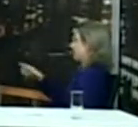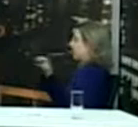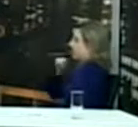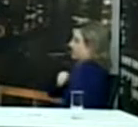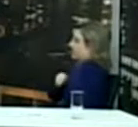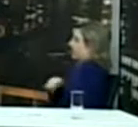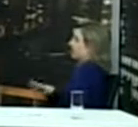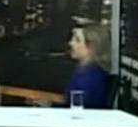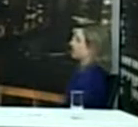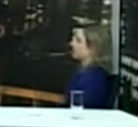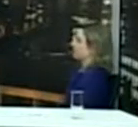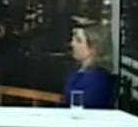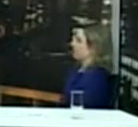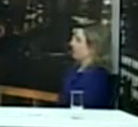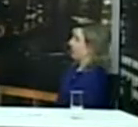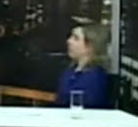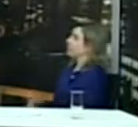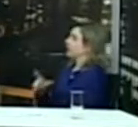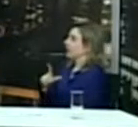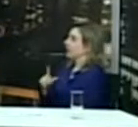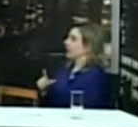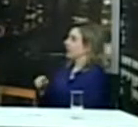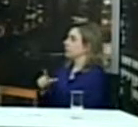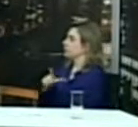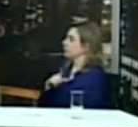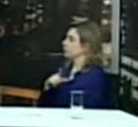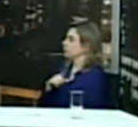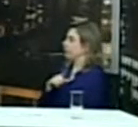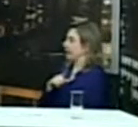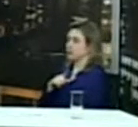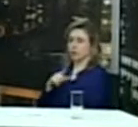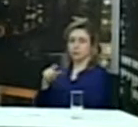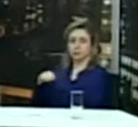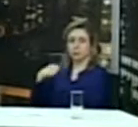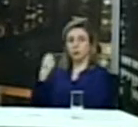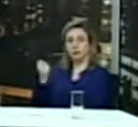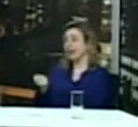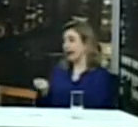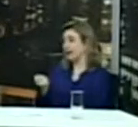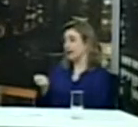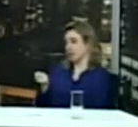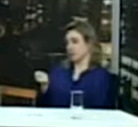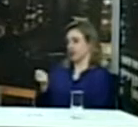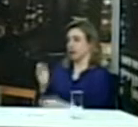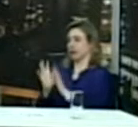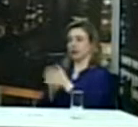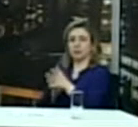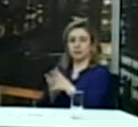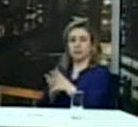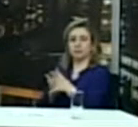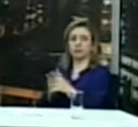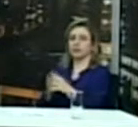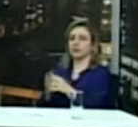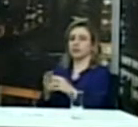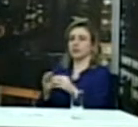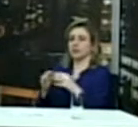ao... Tem que ter muito amor para fazer isso. Tem um trocadilho. Os sinais em libras, eles às vezes